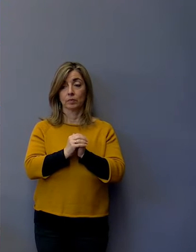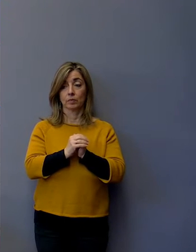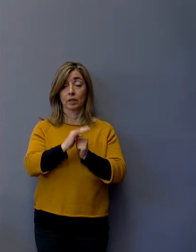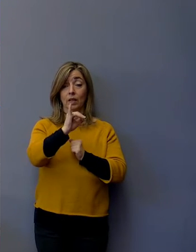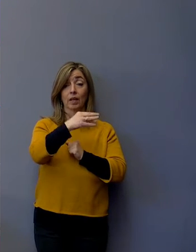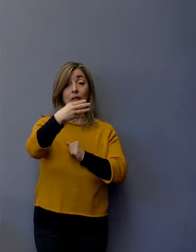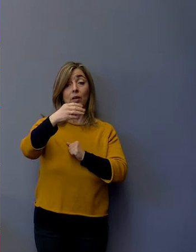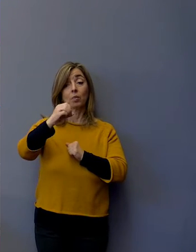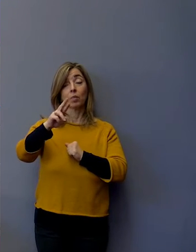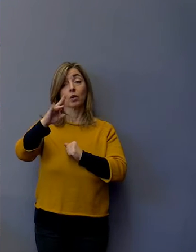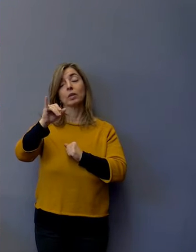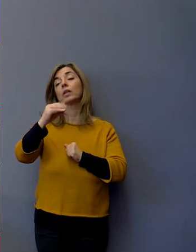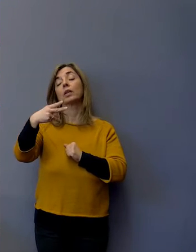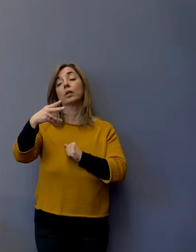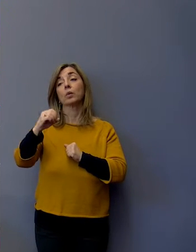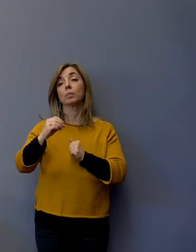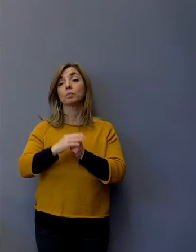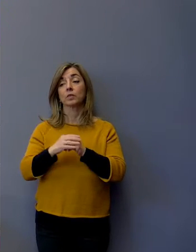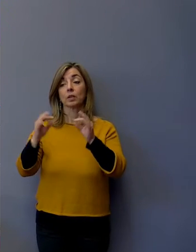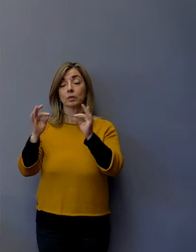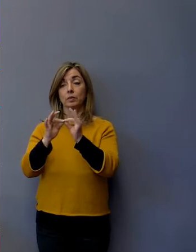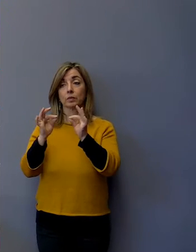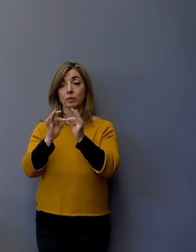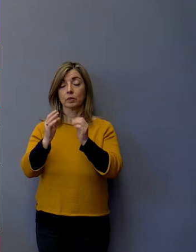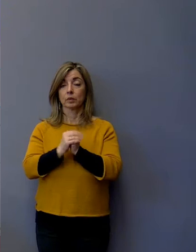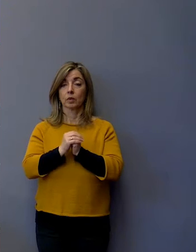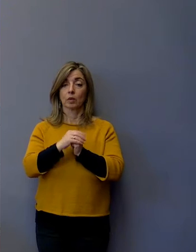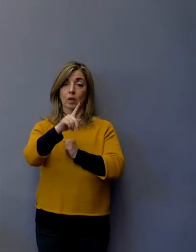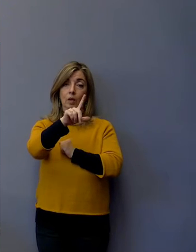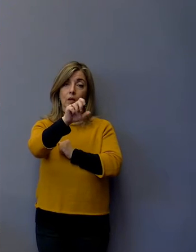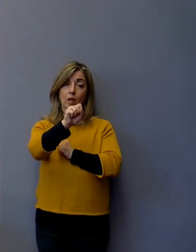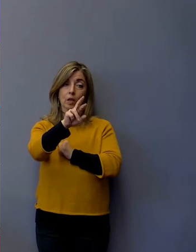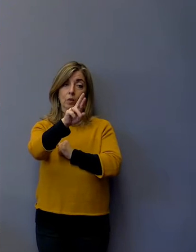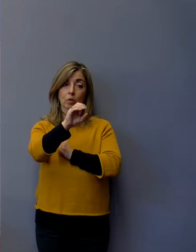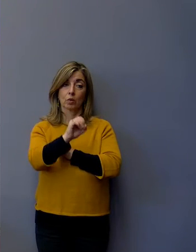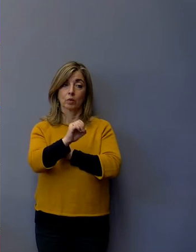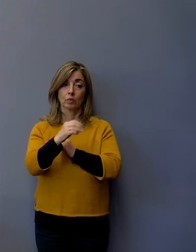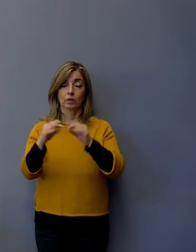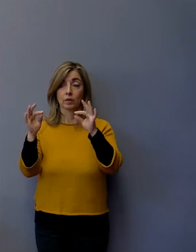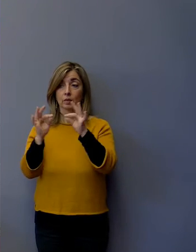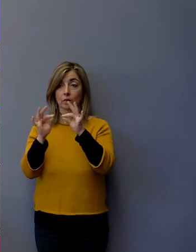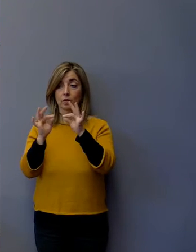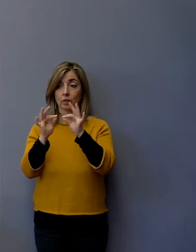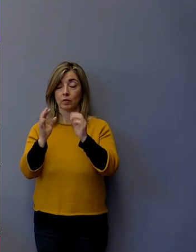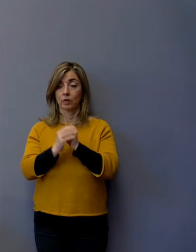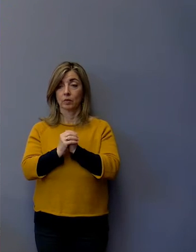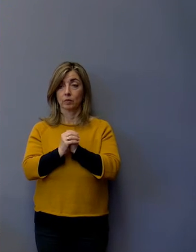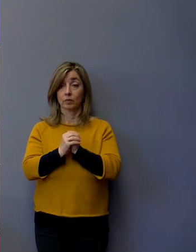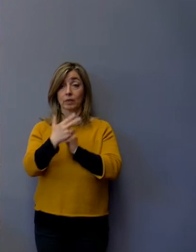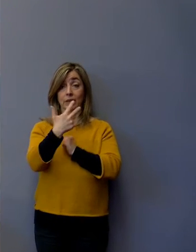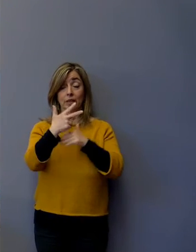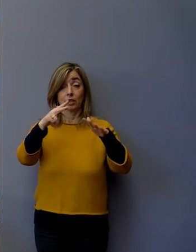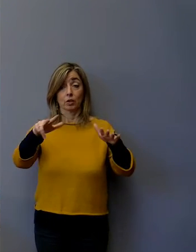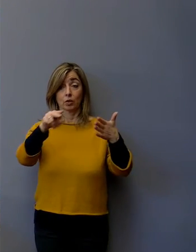immordino favorevole consigliera lauro amorevole 38 voti